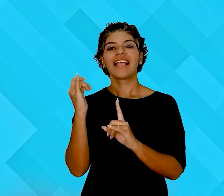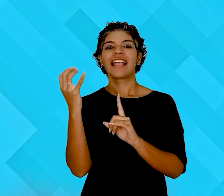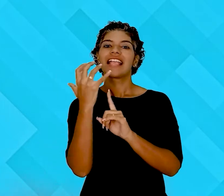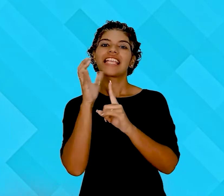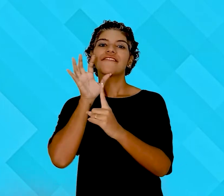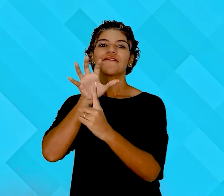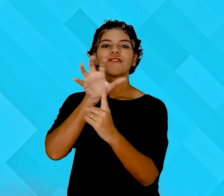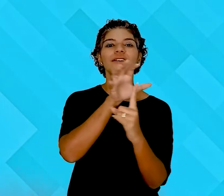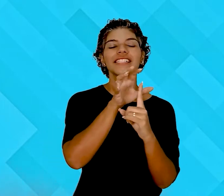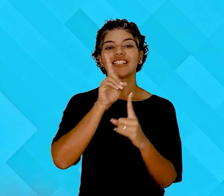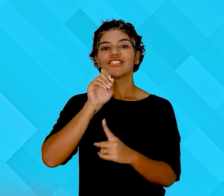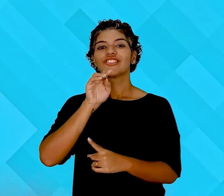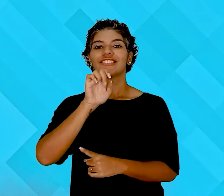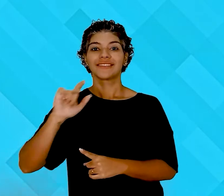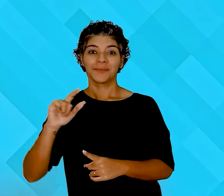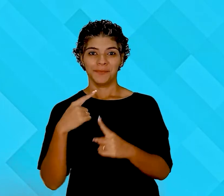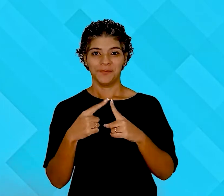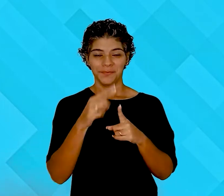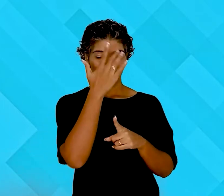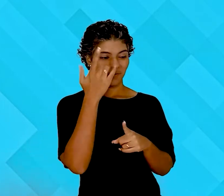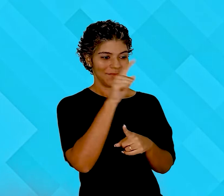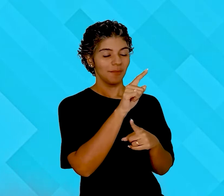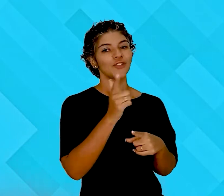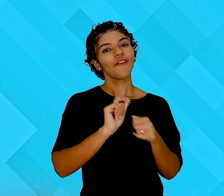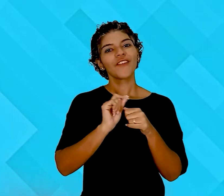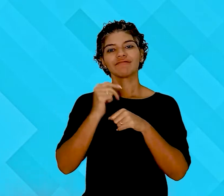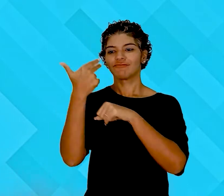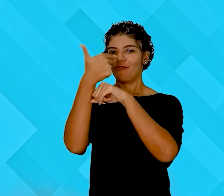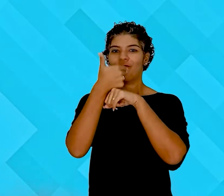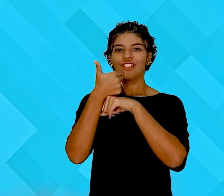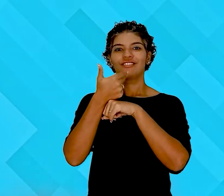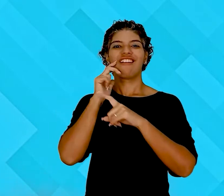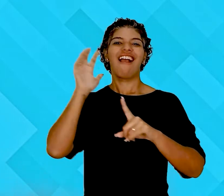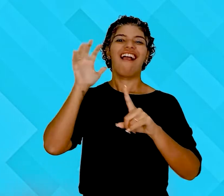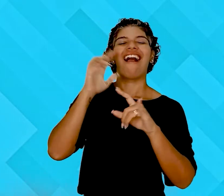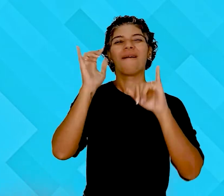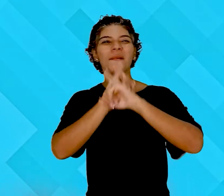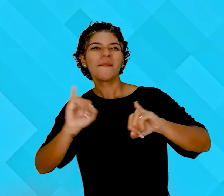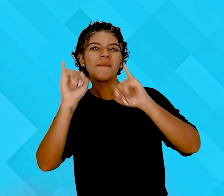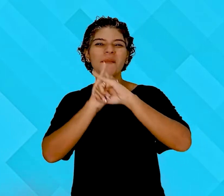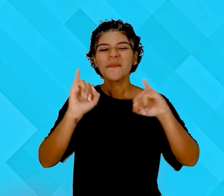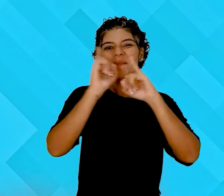problemas de ordem de saúde mental, porque estão produzindo loucamente